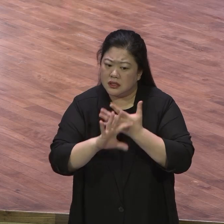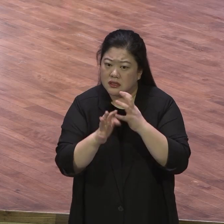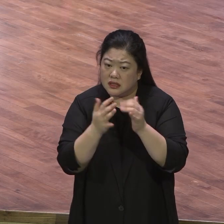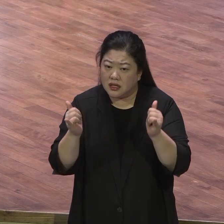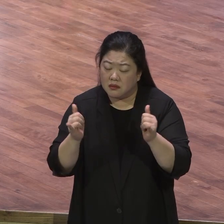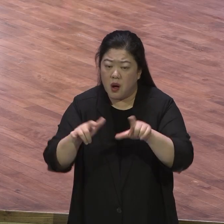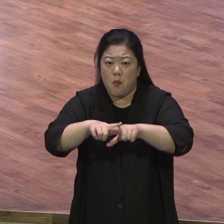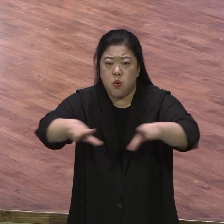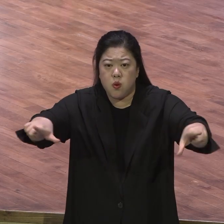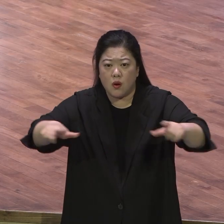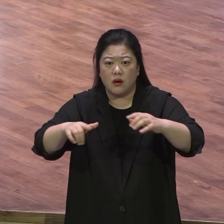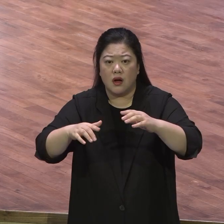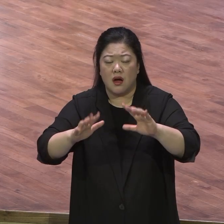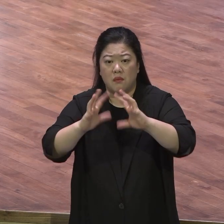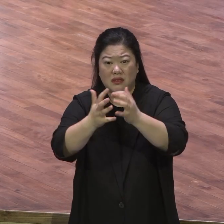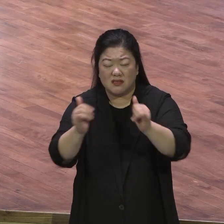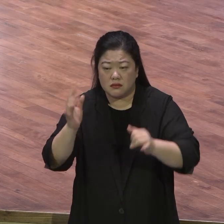동전했습니다